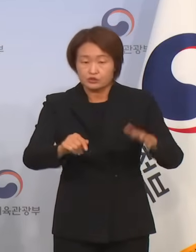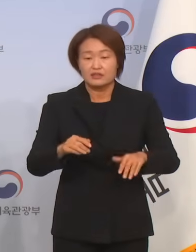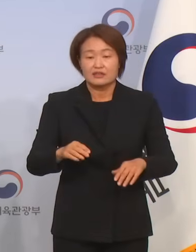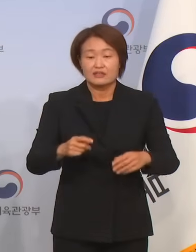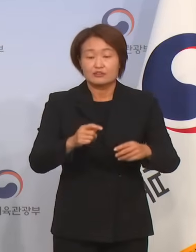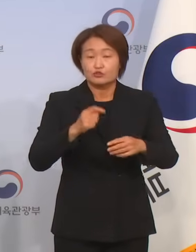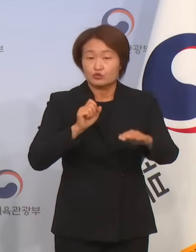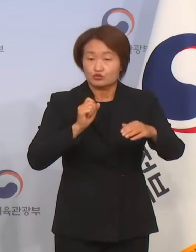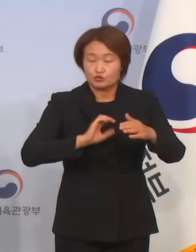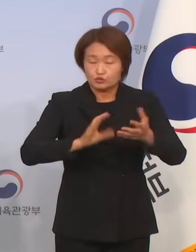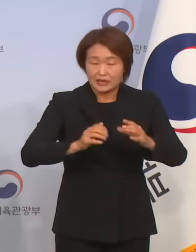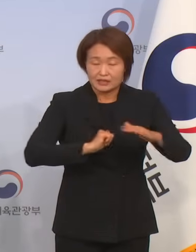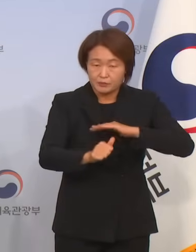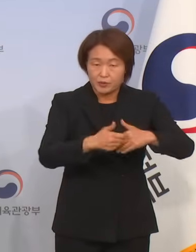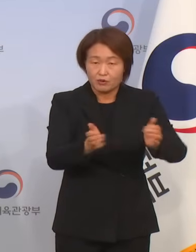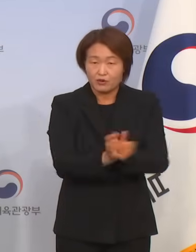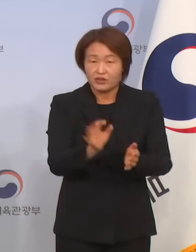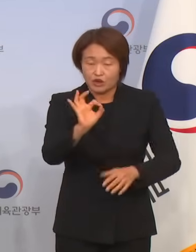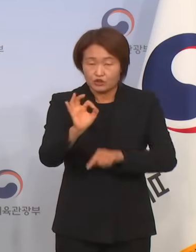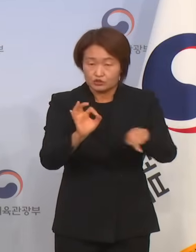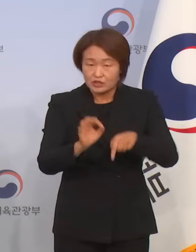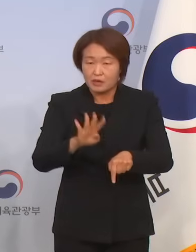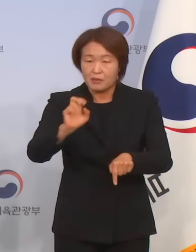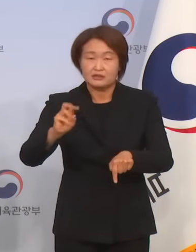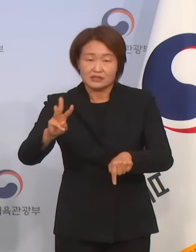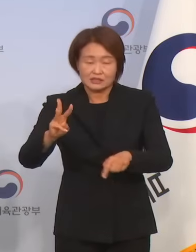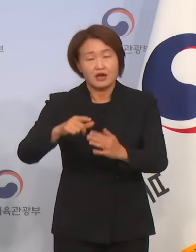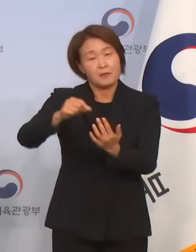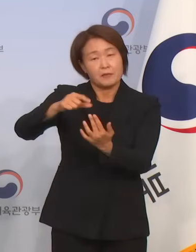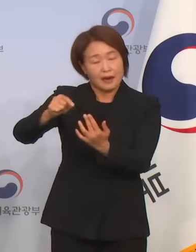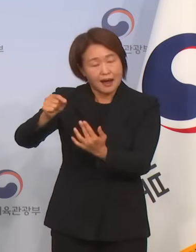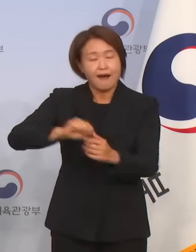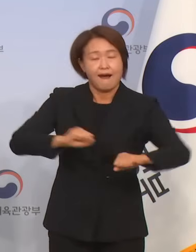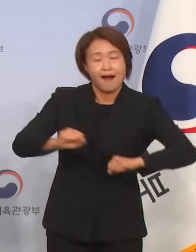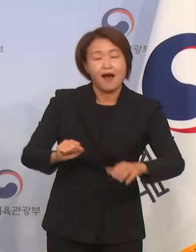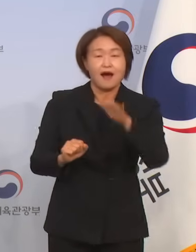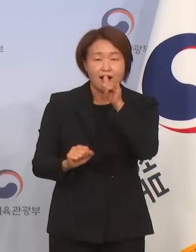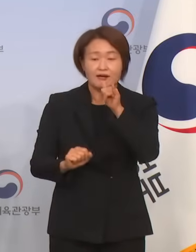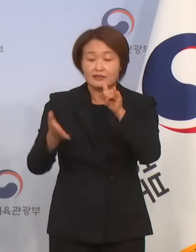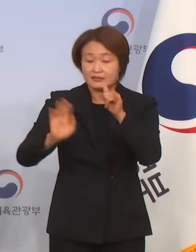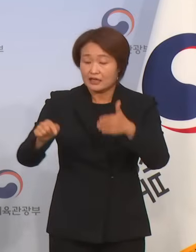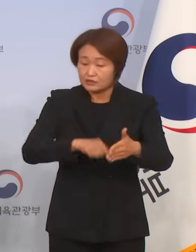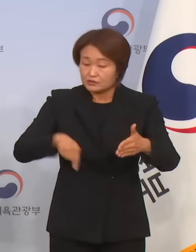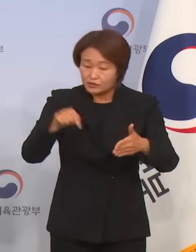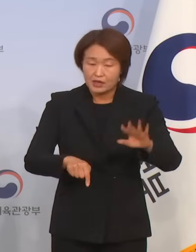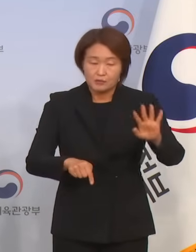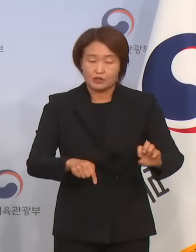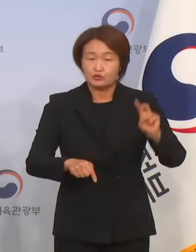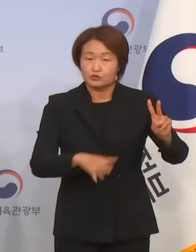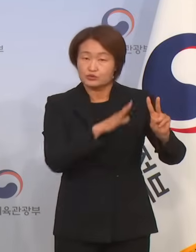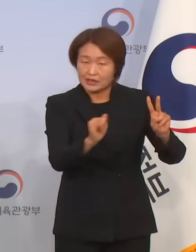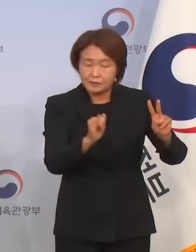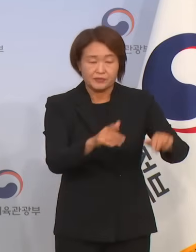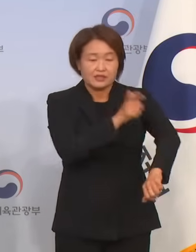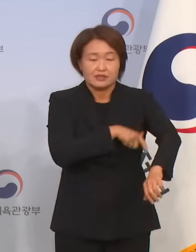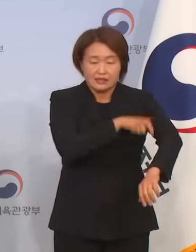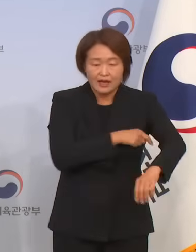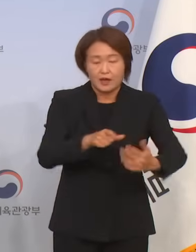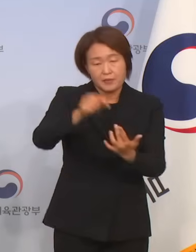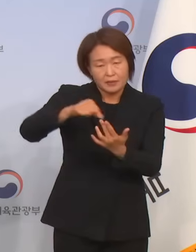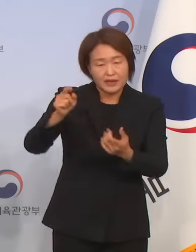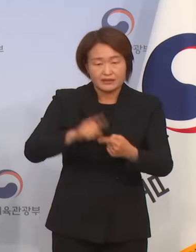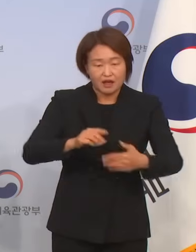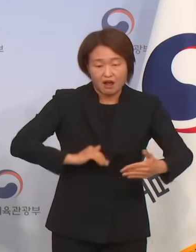10개 팀에 43명의 지도자가 선임되어 활동하고 있었으나 이 중 42명이 이사회 선임